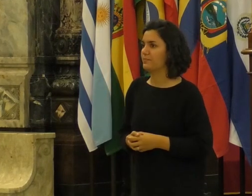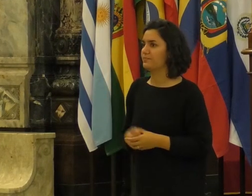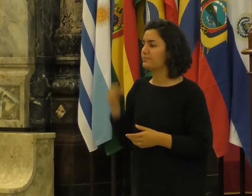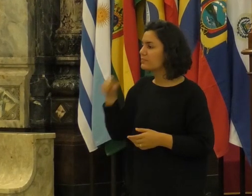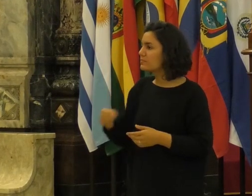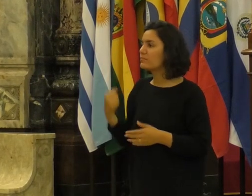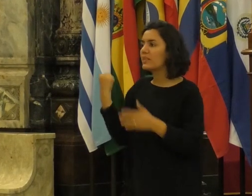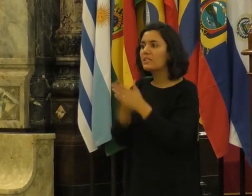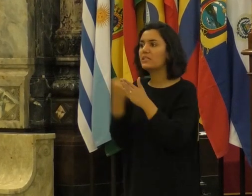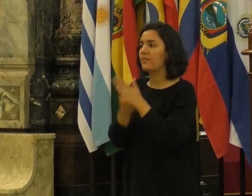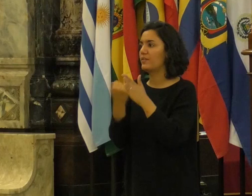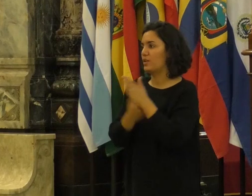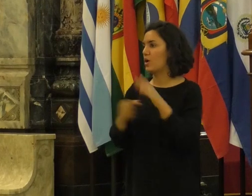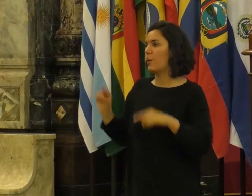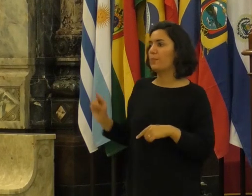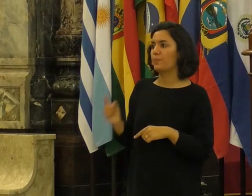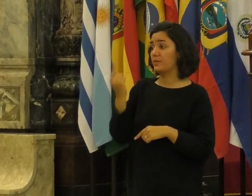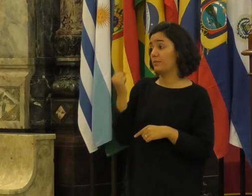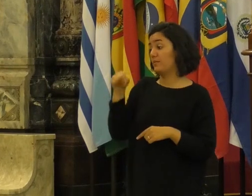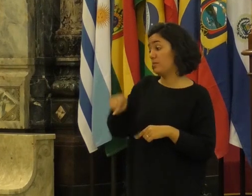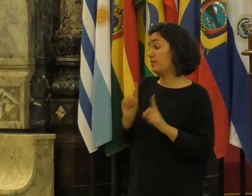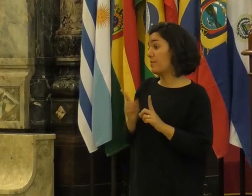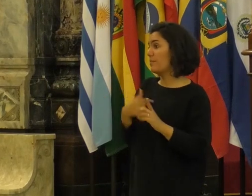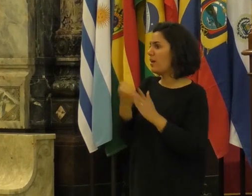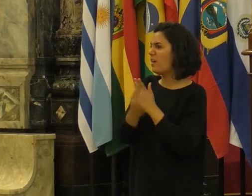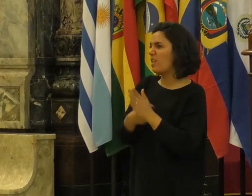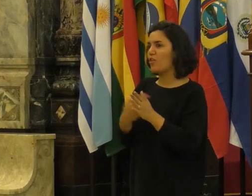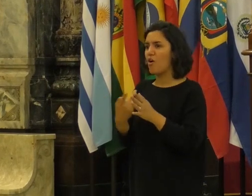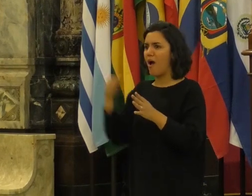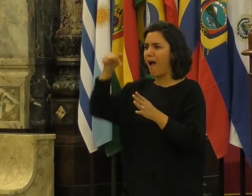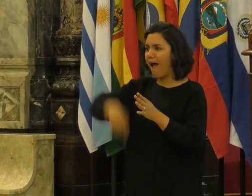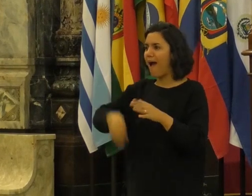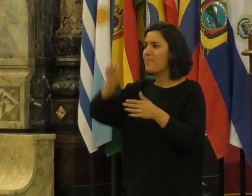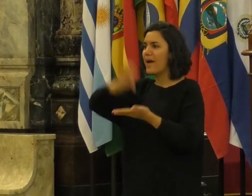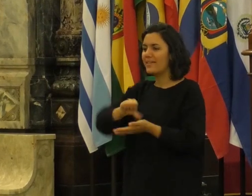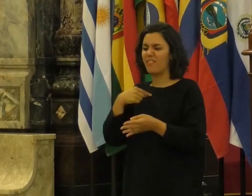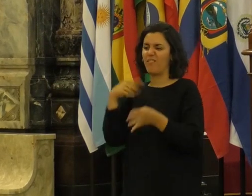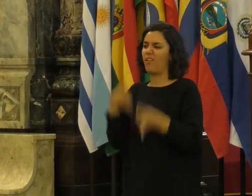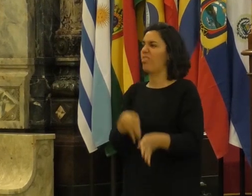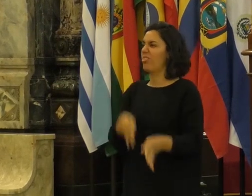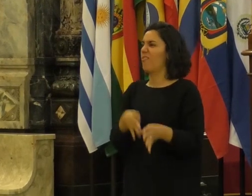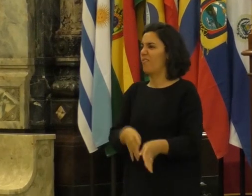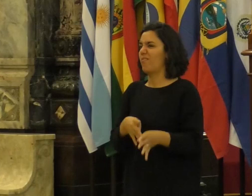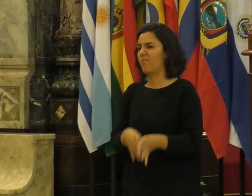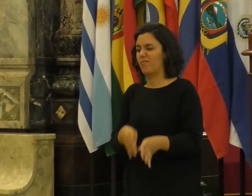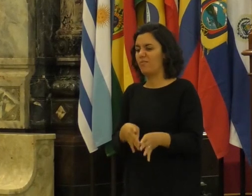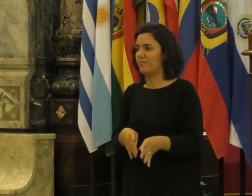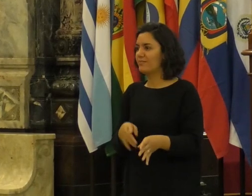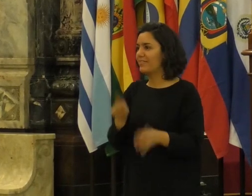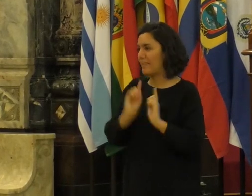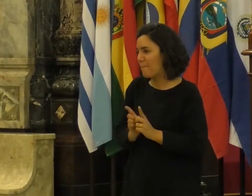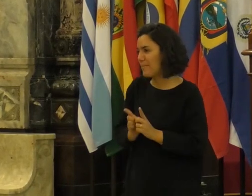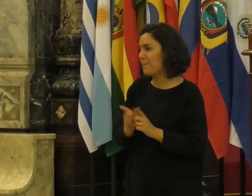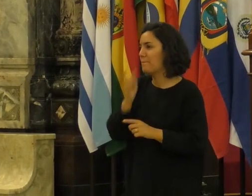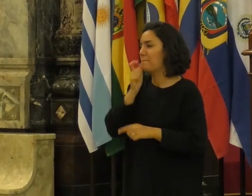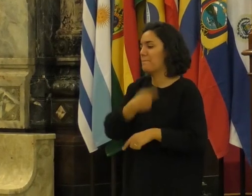Desafío, o sea, desafío. Por acá también reto es que te regañe, que te requiera, que te llame la atención. Bien,